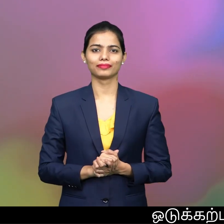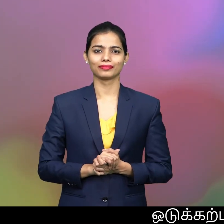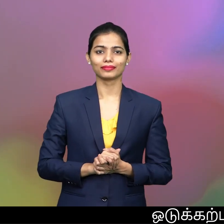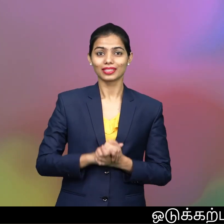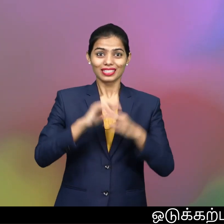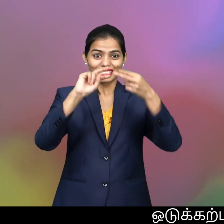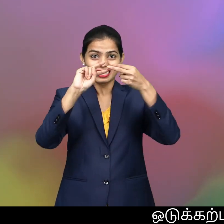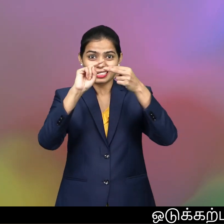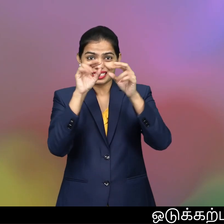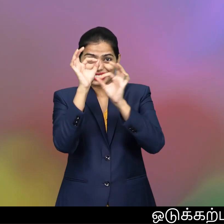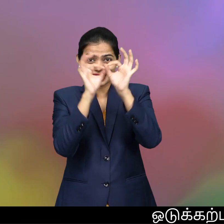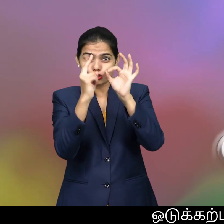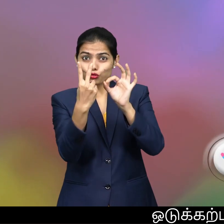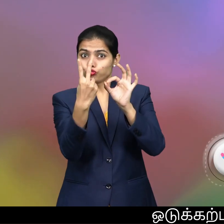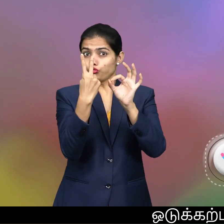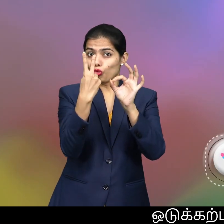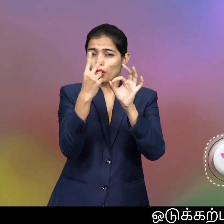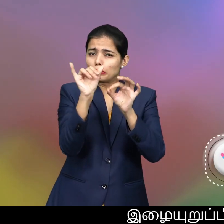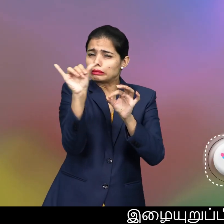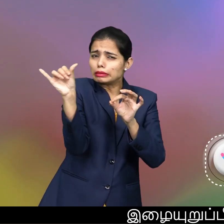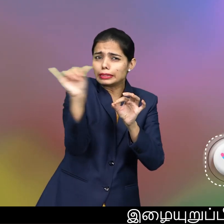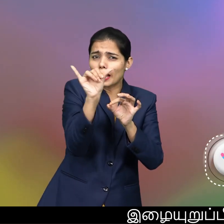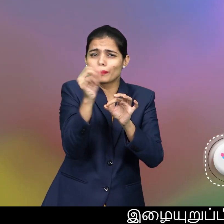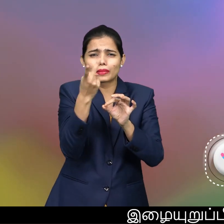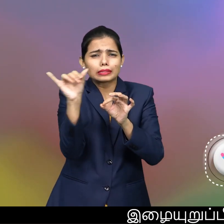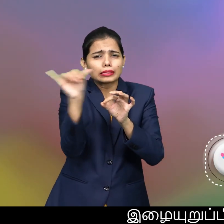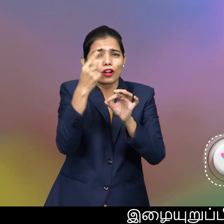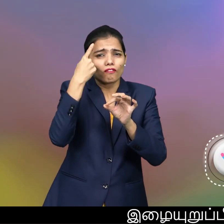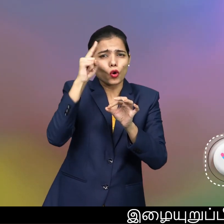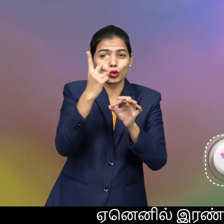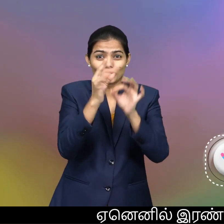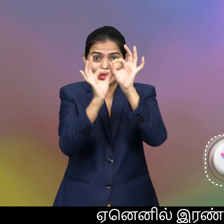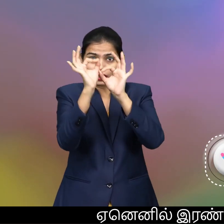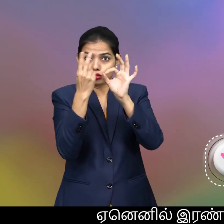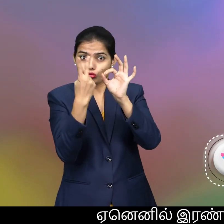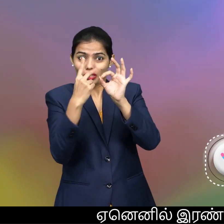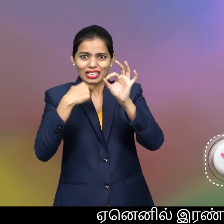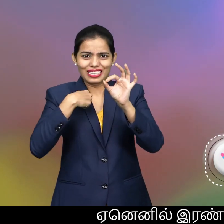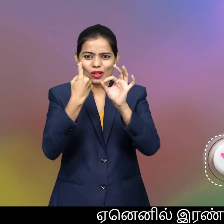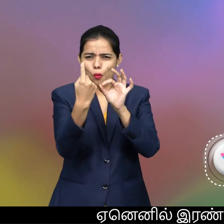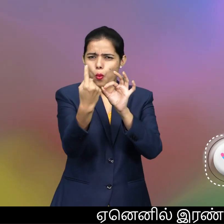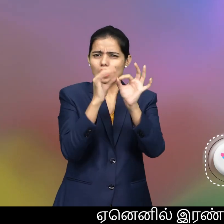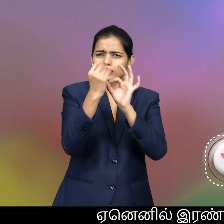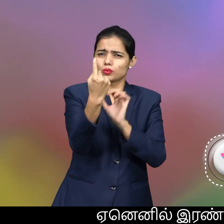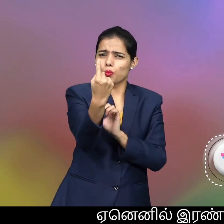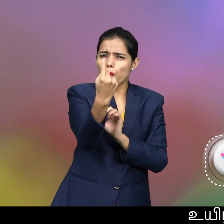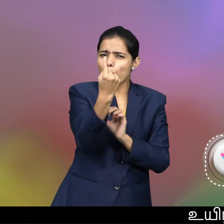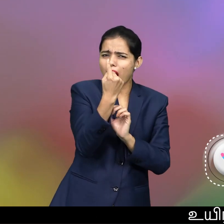ஒடுக்கர் பிரிவு 2 என்பது இழையுறு பிரிவை போன்றது, ஏனெனில் இரண்டு ஹேப்ளாய்டு மகள்